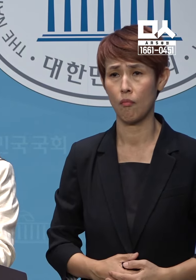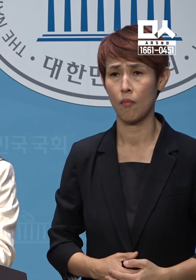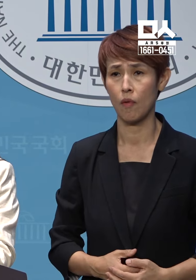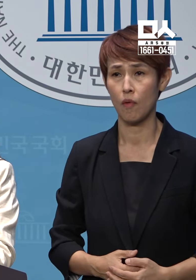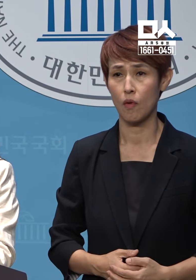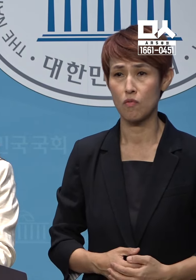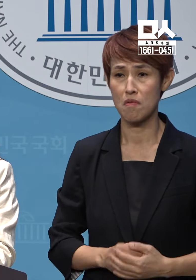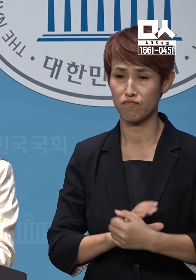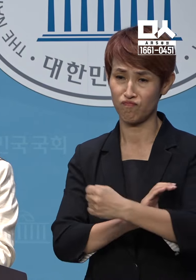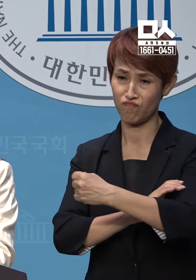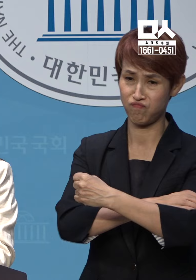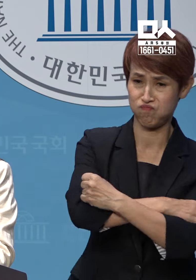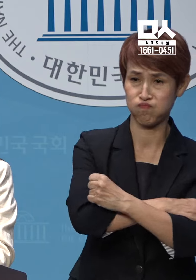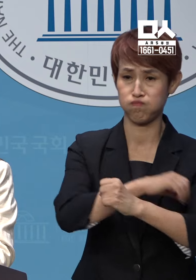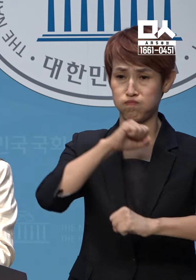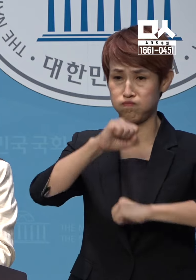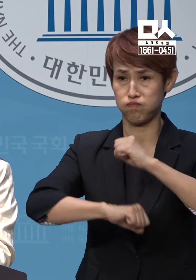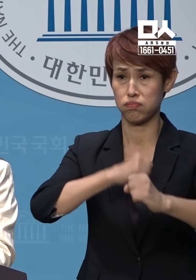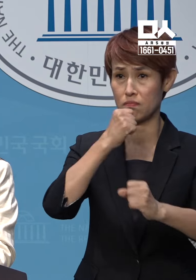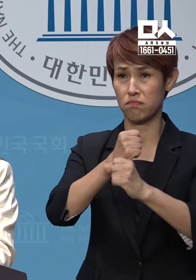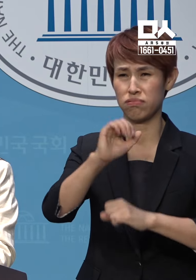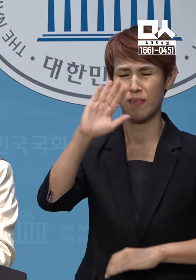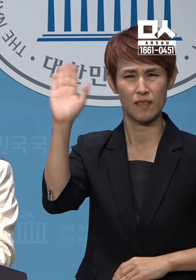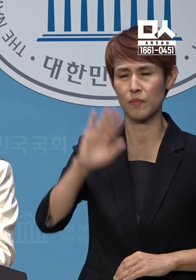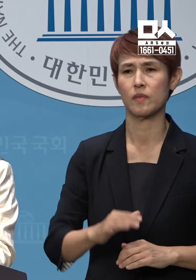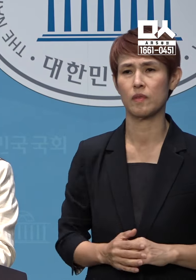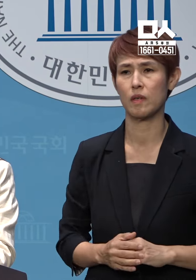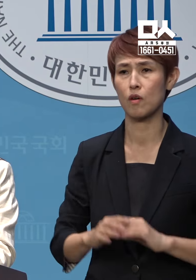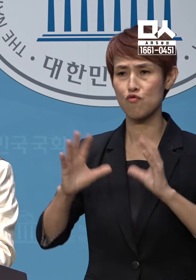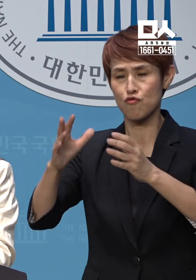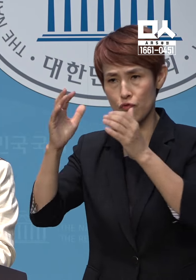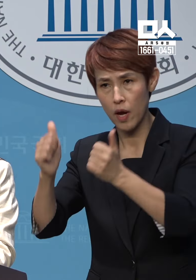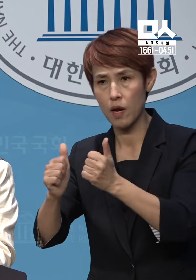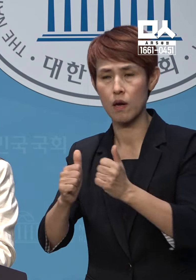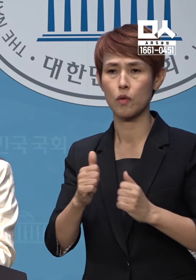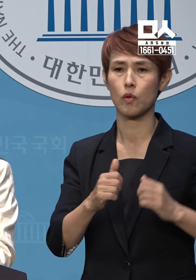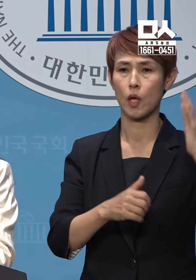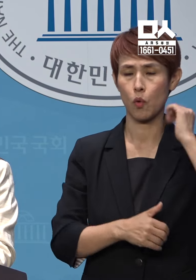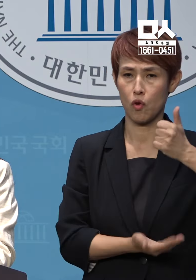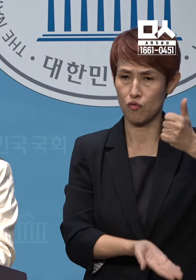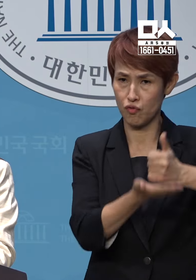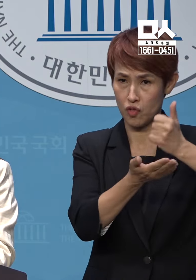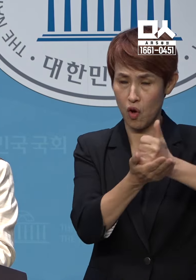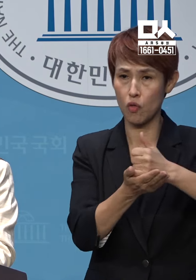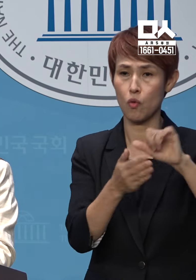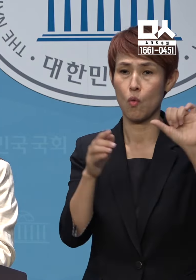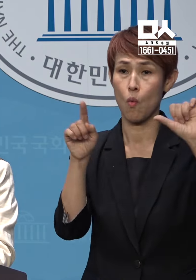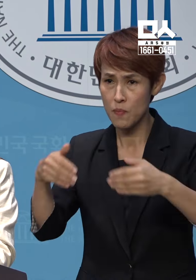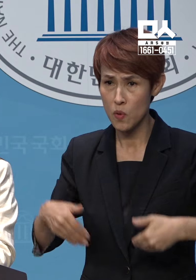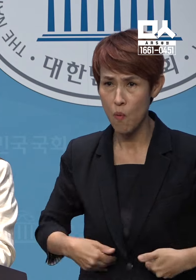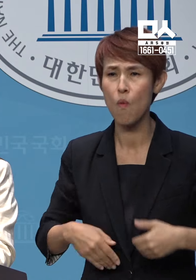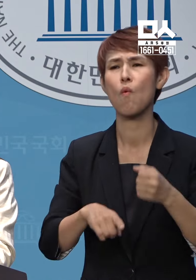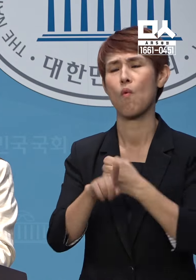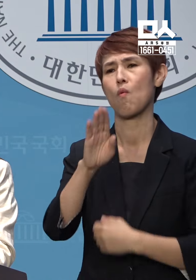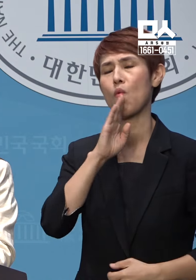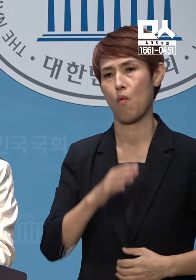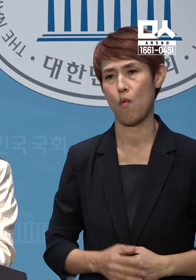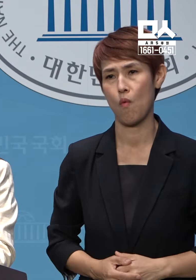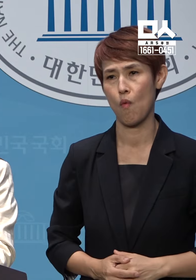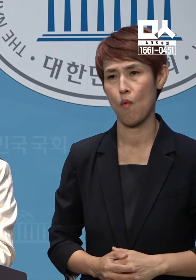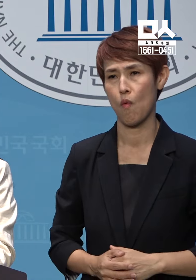한 사람이 멋대로 구성하는게 아니라 국회와 대통령 추천의 5인 합의제 기구인 이유입니다 5년짜리